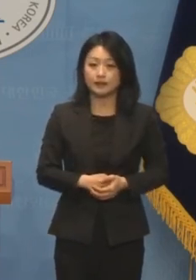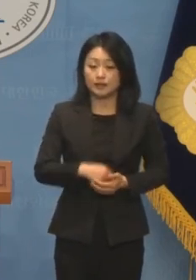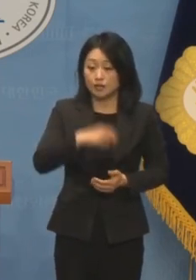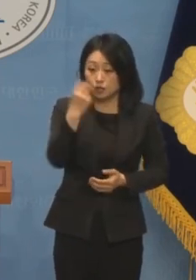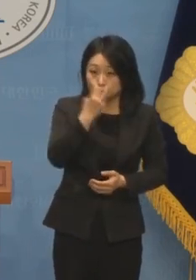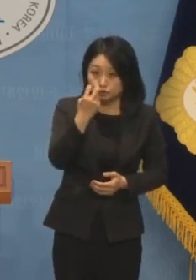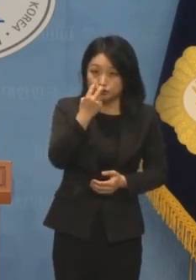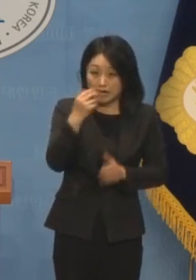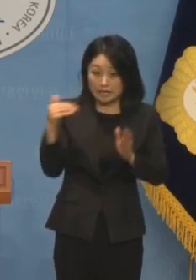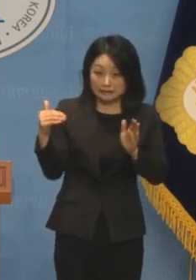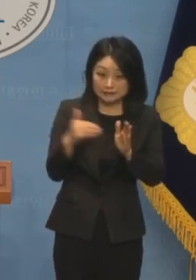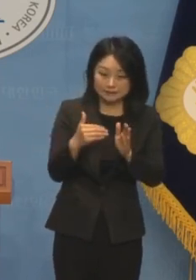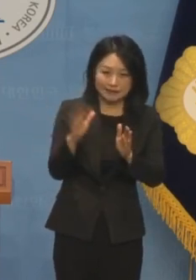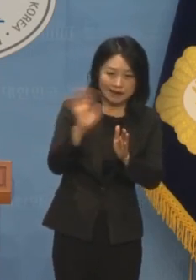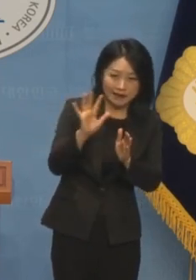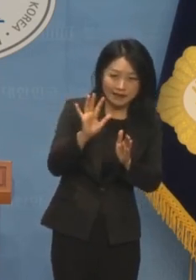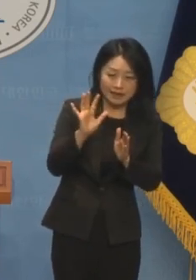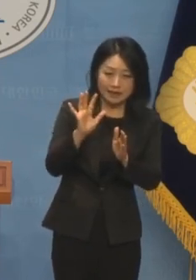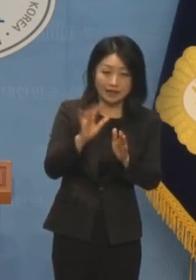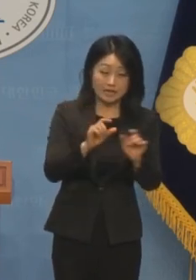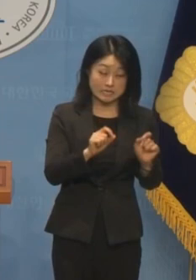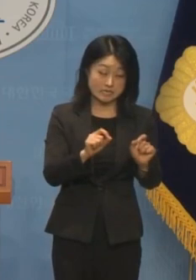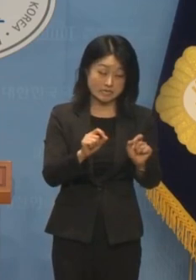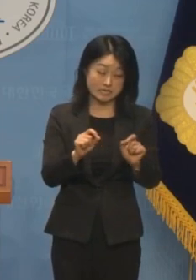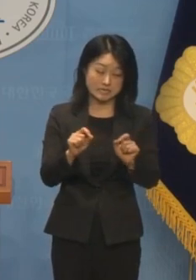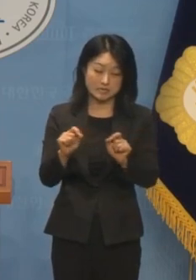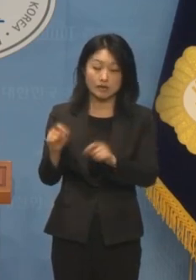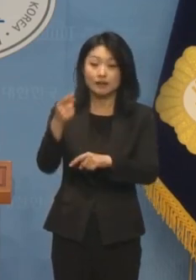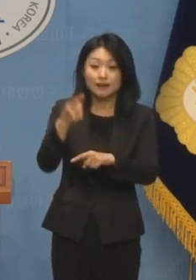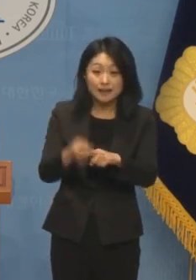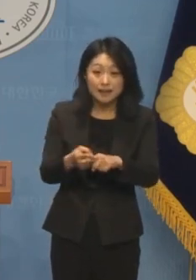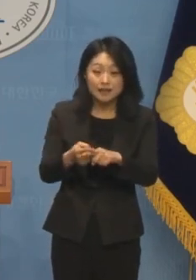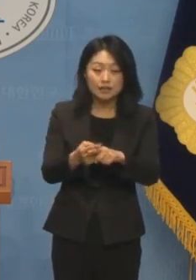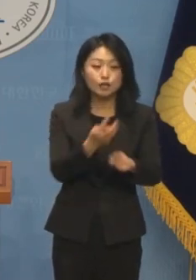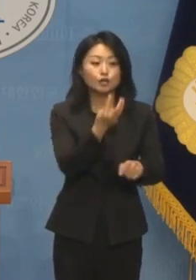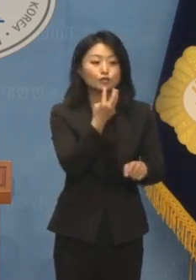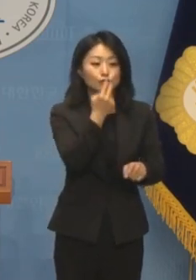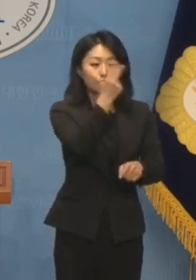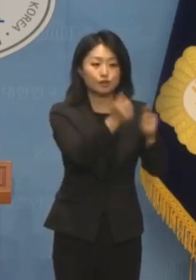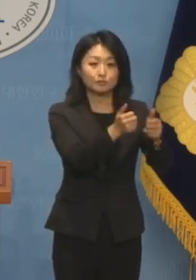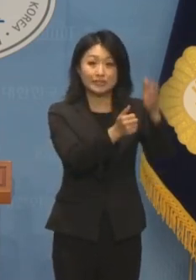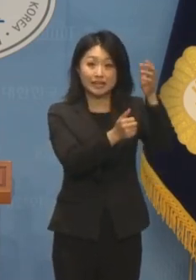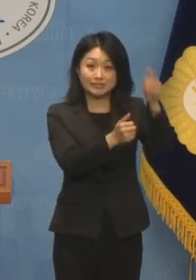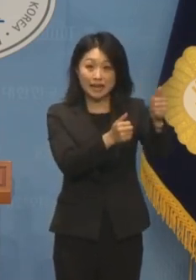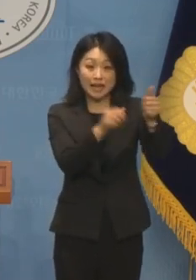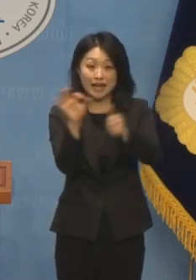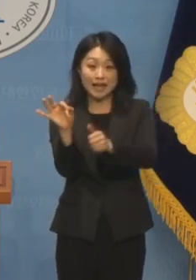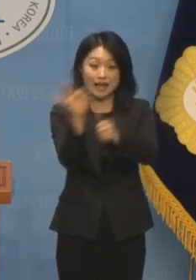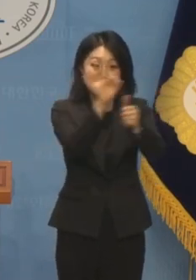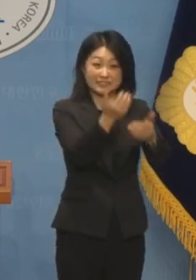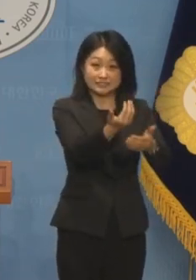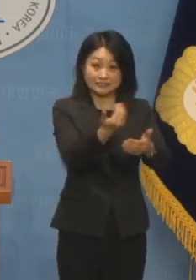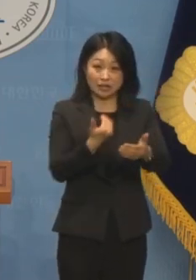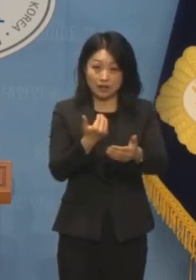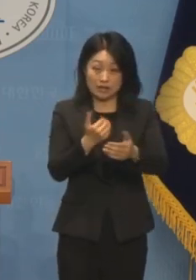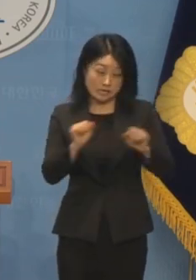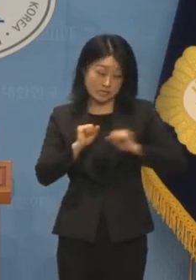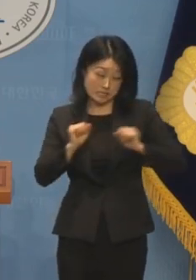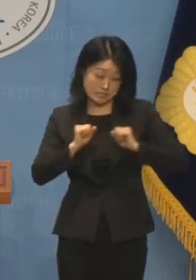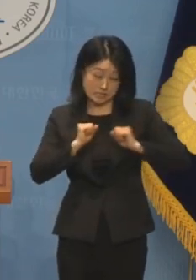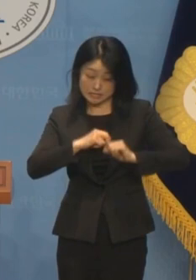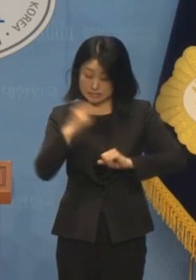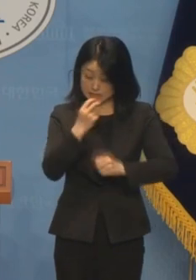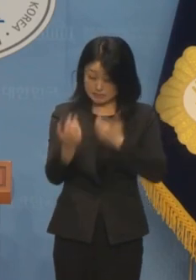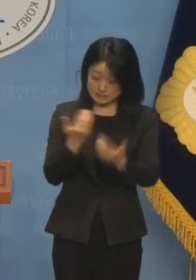수사를 마무리할 듯 말 듯하며 질질 끌더니 서울중앙지검장 인사를 앞두고 무척이나 열을 올리며